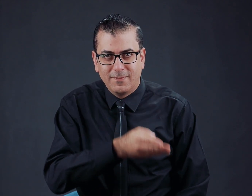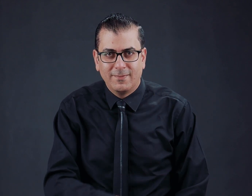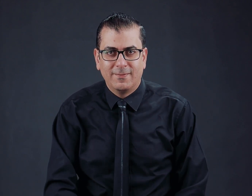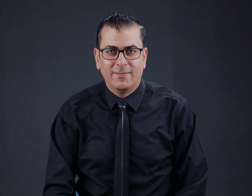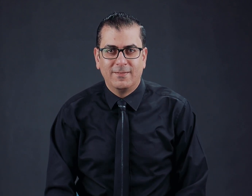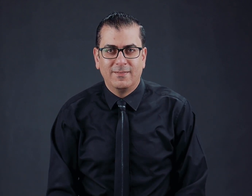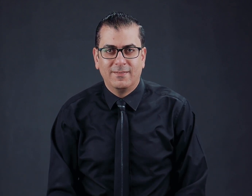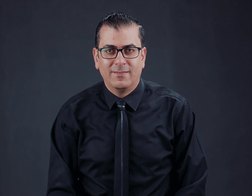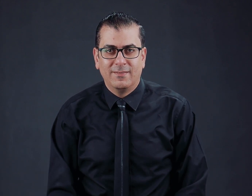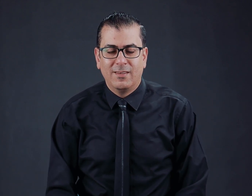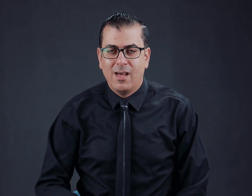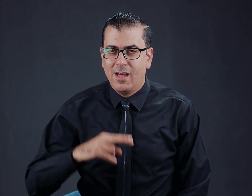رام الله،